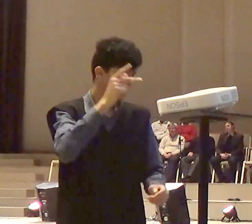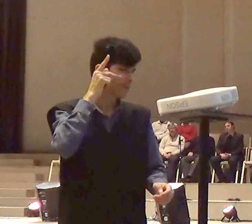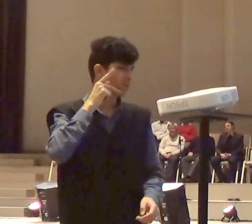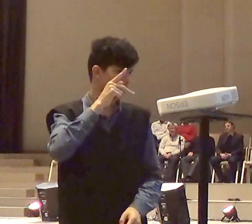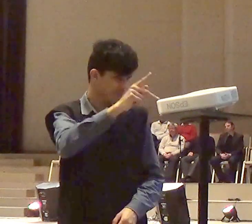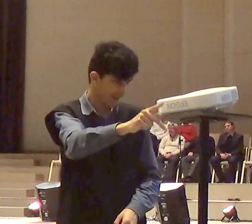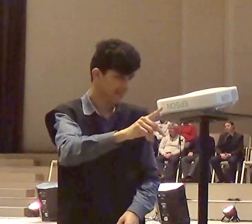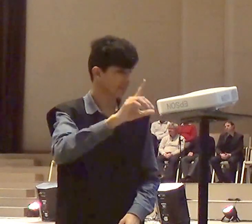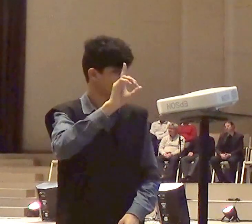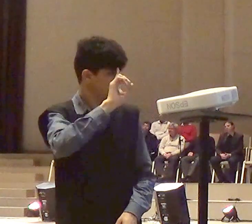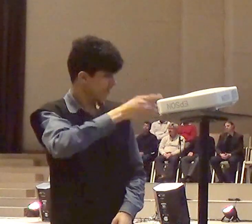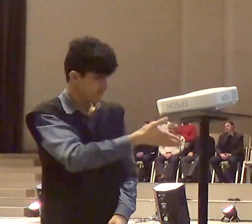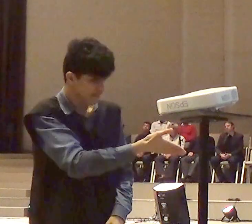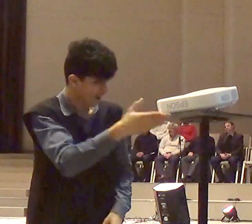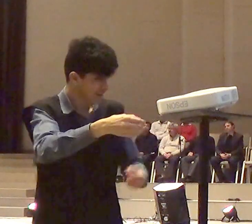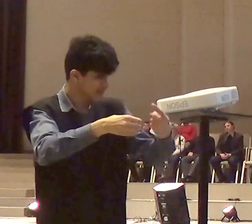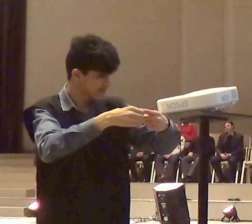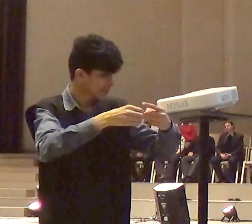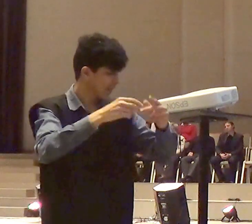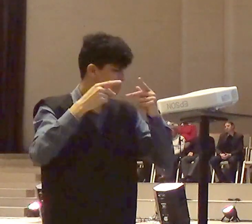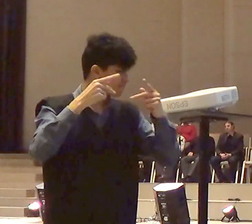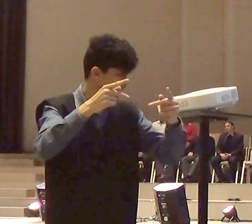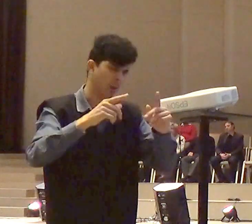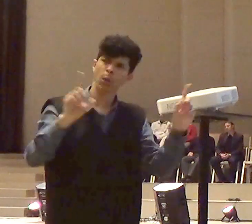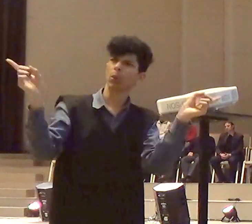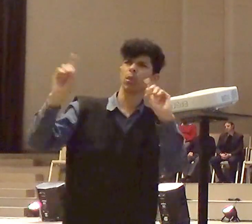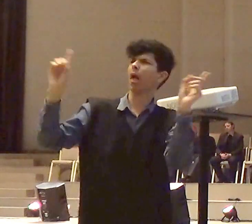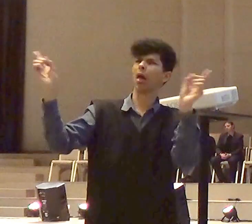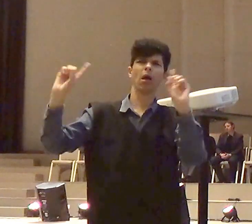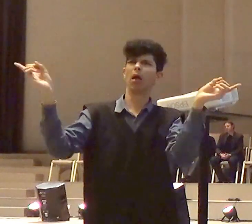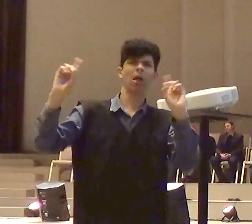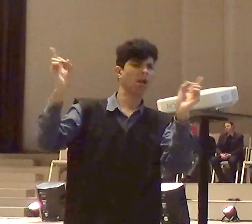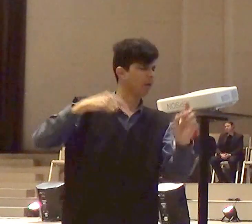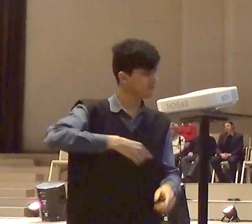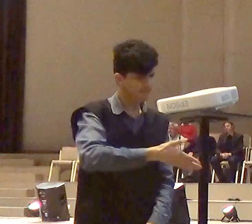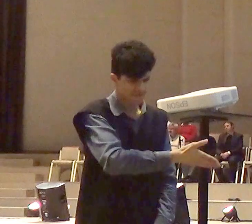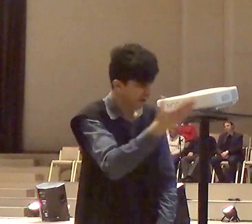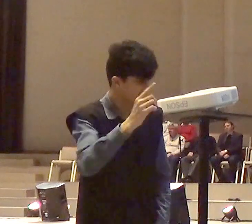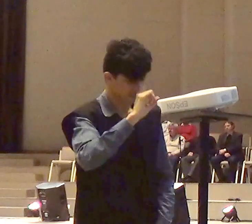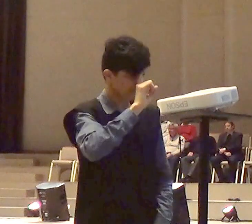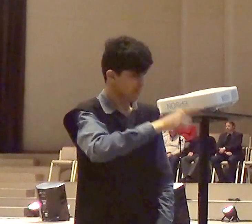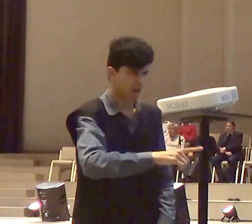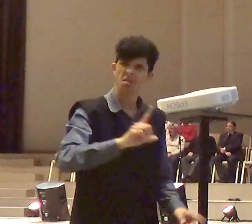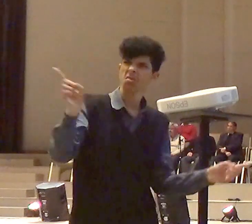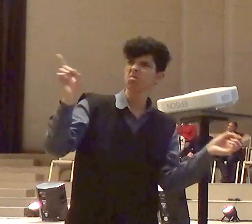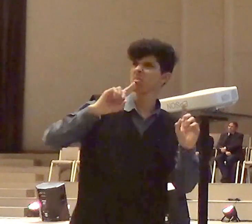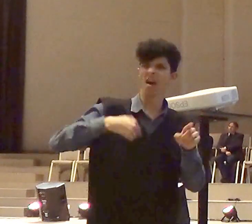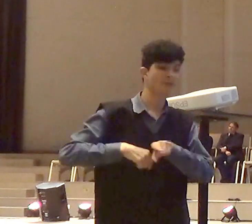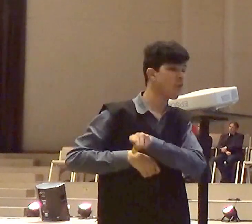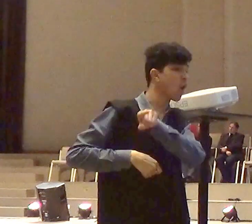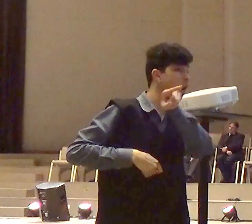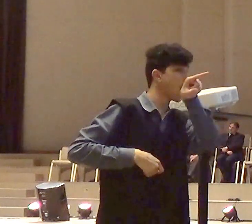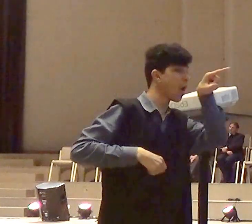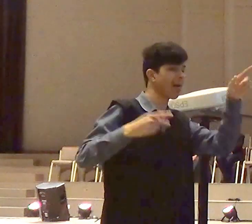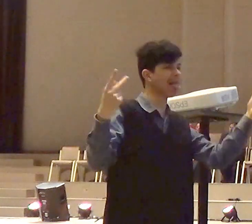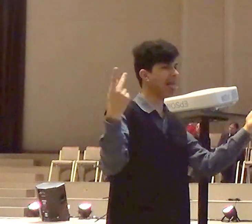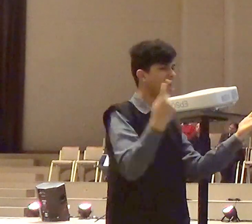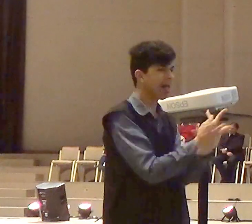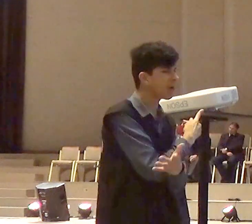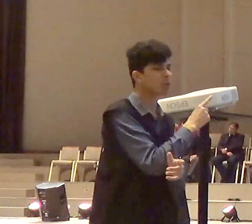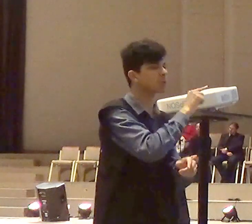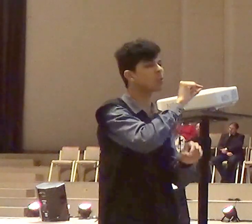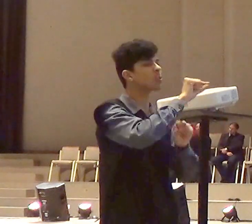e só pode se render quando tava lá no fundo do mar no ventre daquele grande peixe morrendo